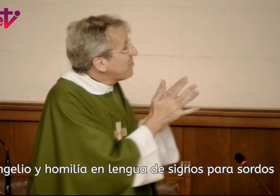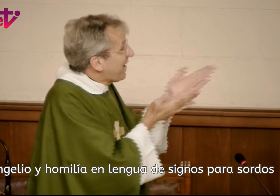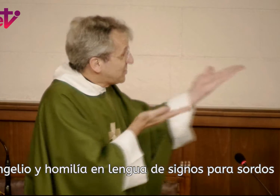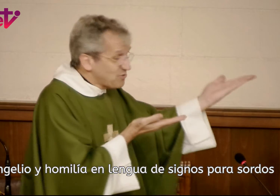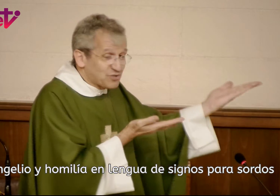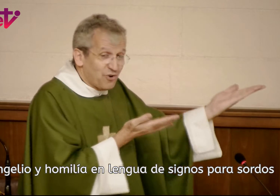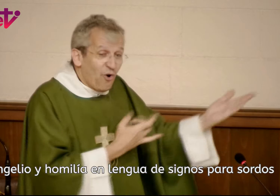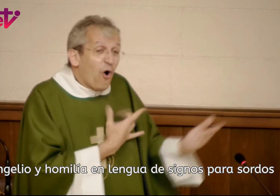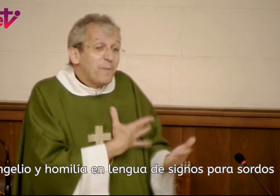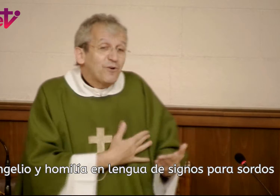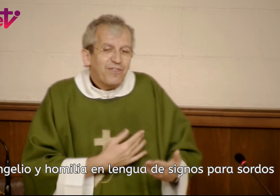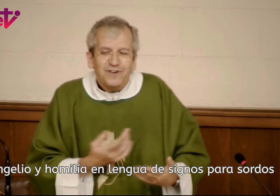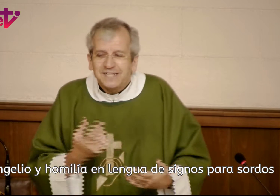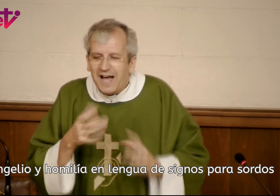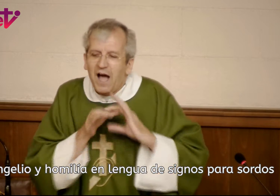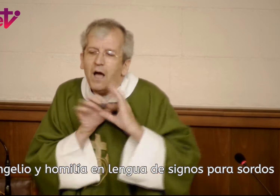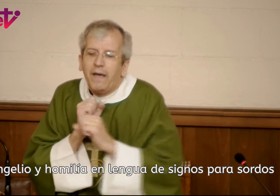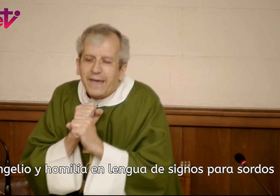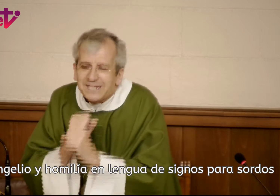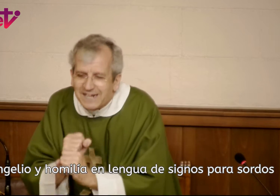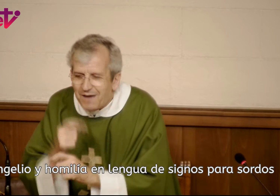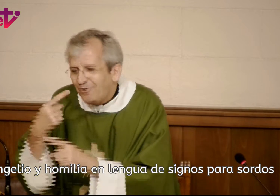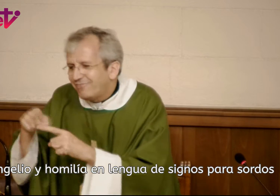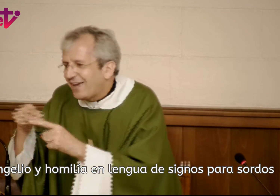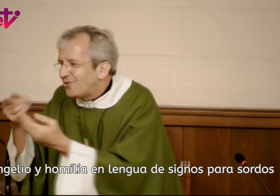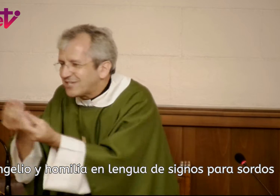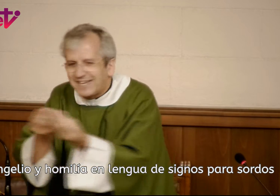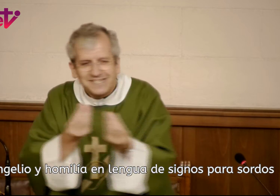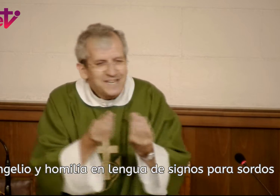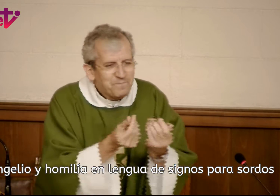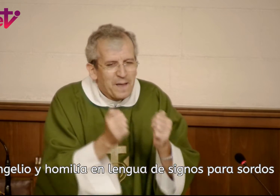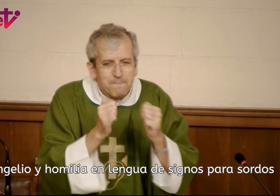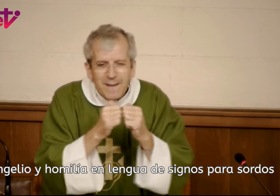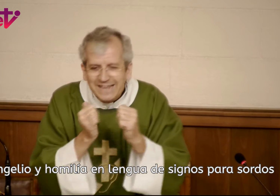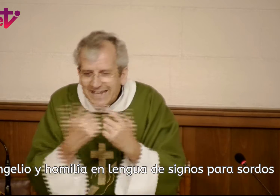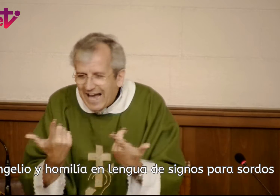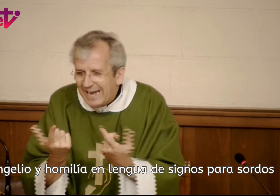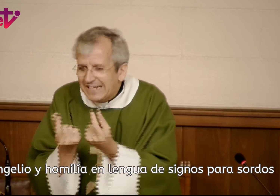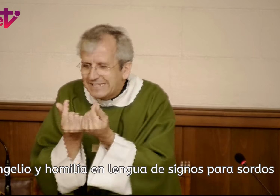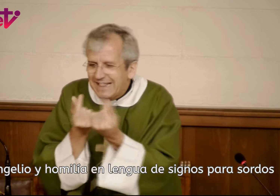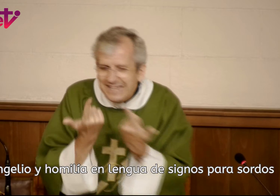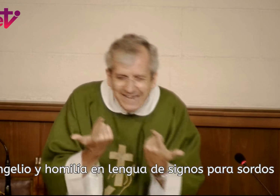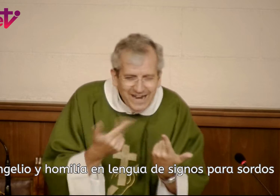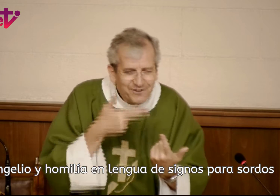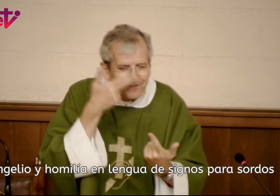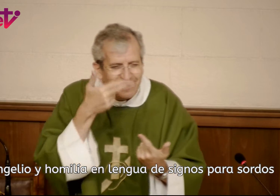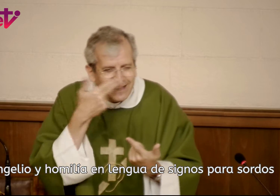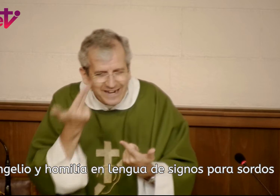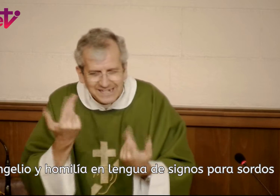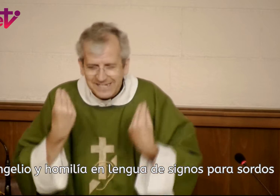a Jesús o mi corazón está esclavo de cosas materiales, del dinero, de intereses,